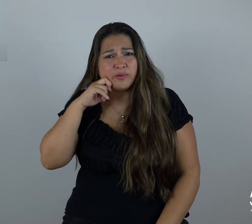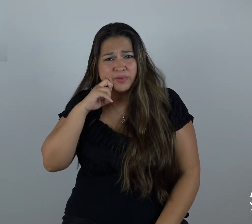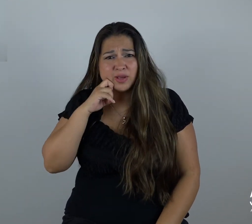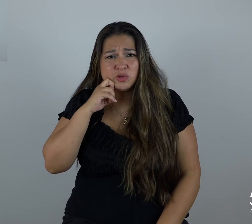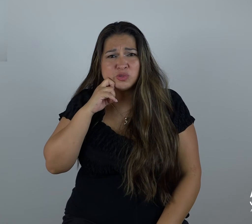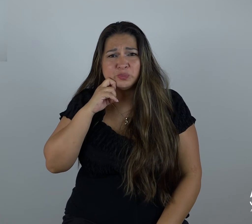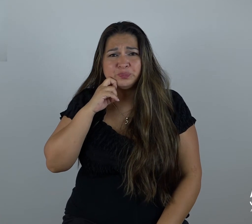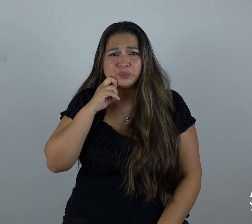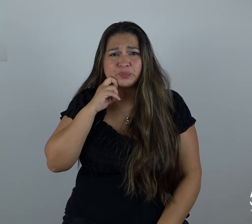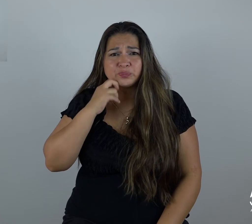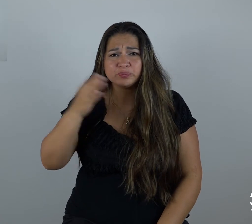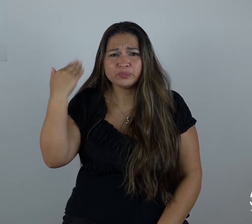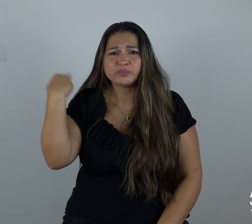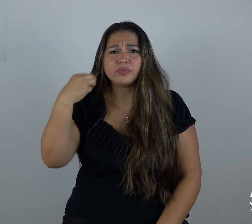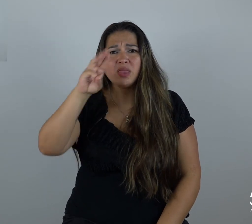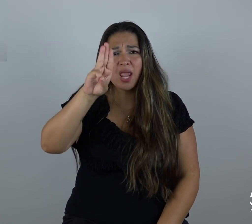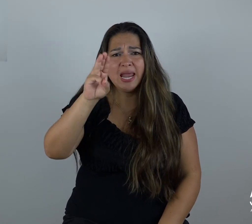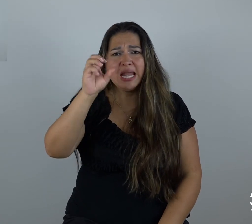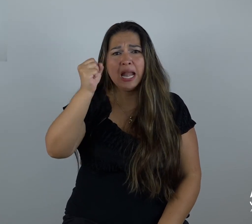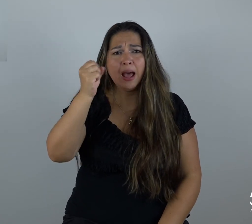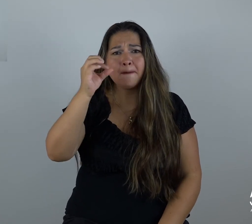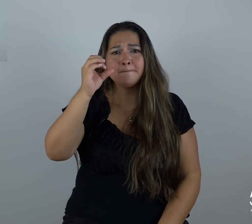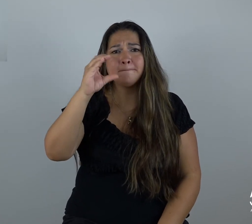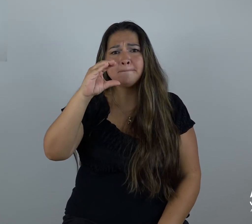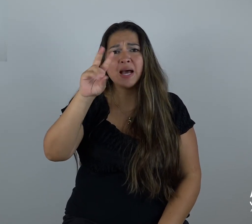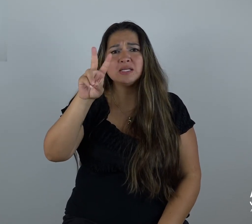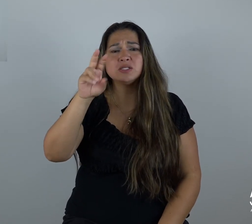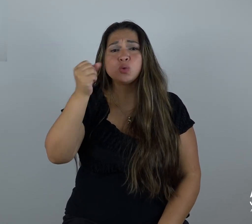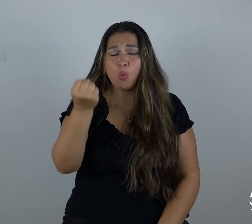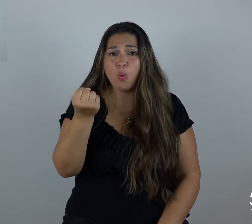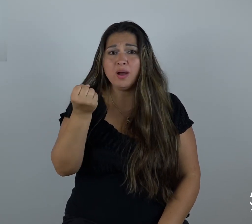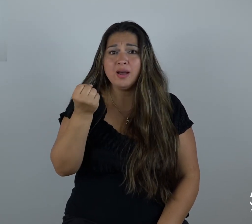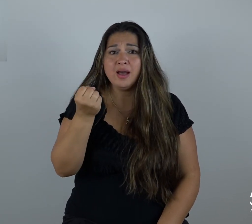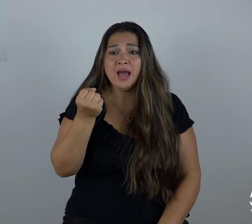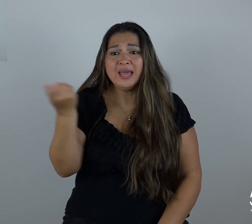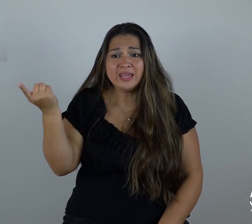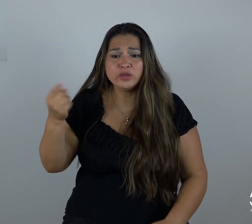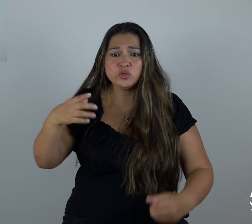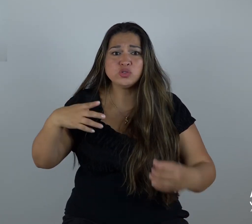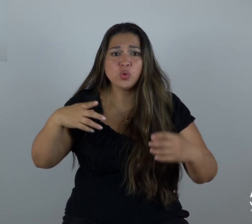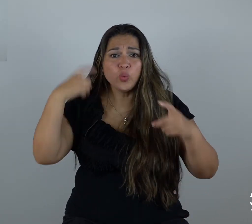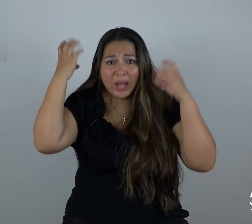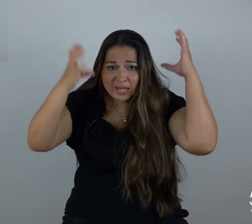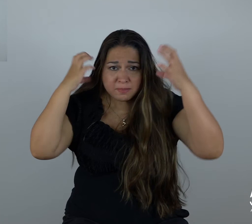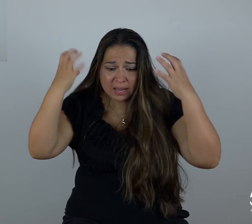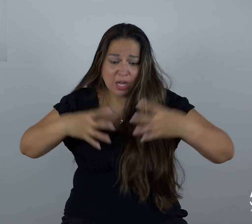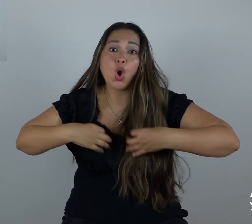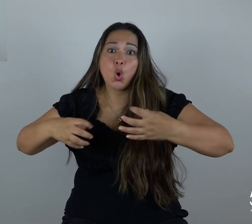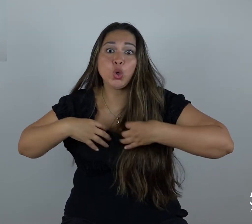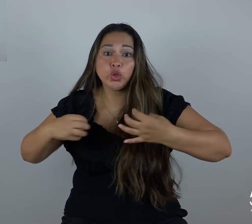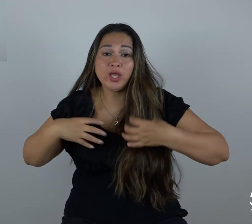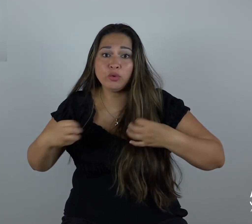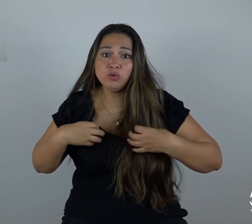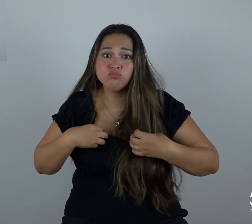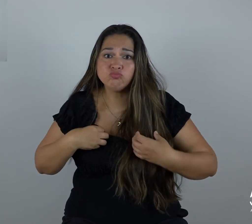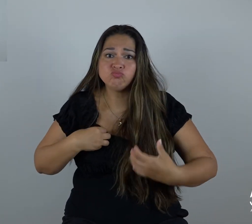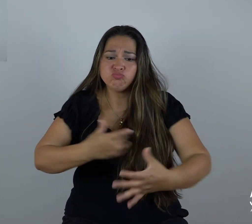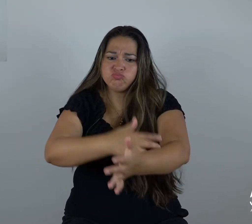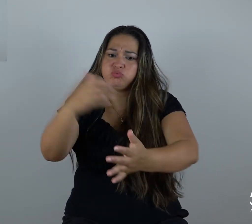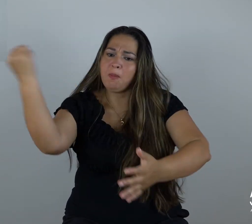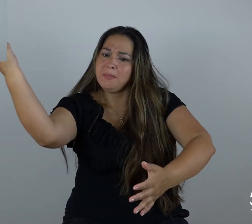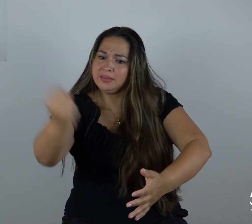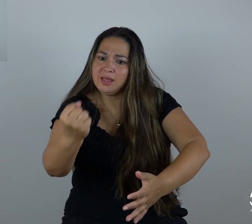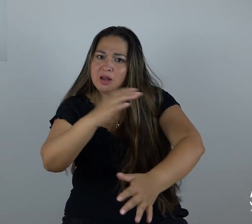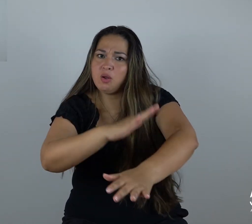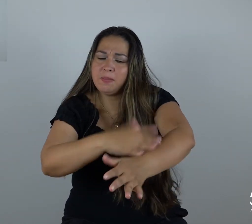un cordero sin defecto, hacer un sacrificio a Dios. Pero en la nueva Pascua, la Pascua que yo celebro con el pan y con